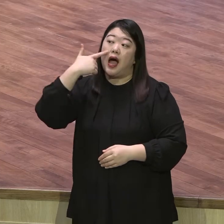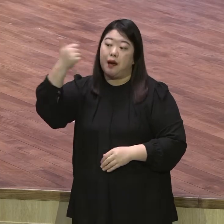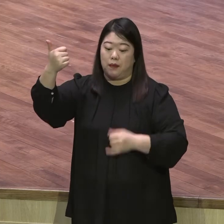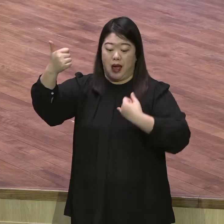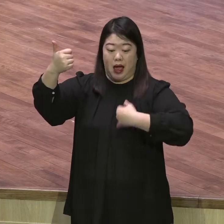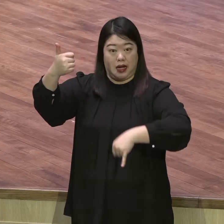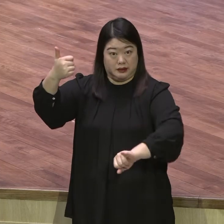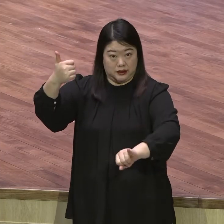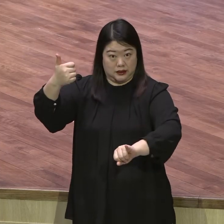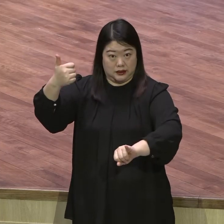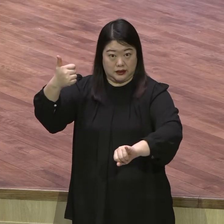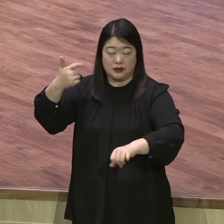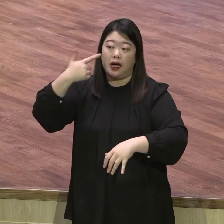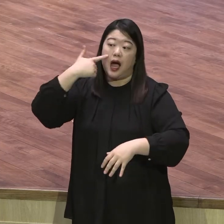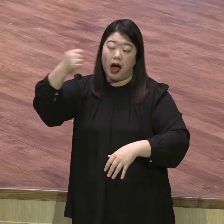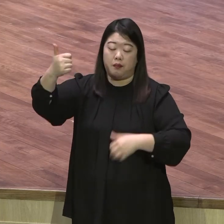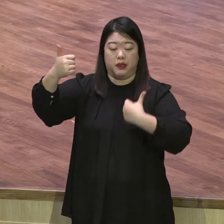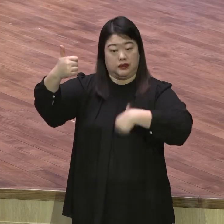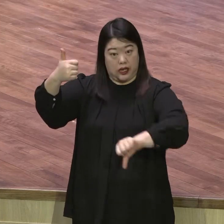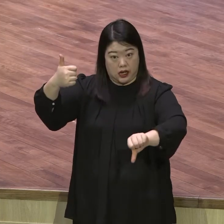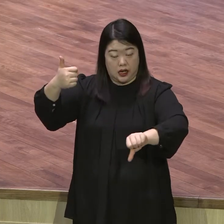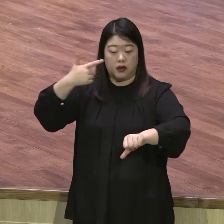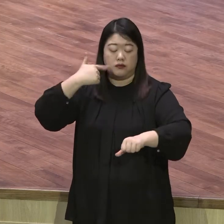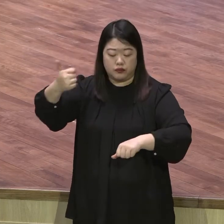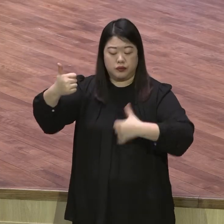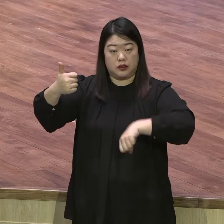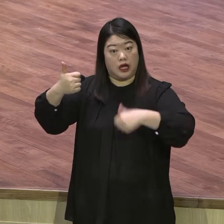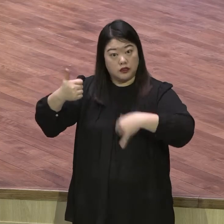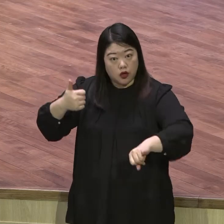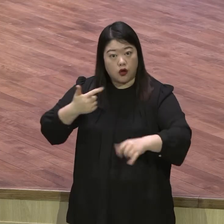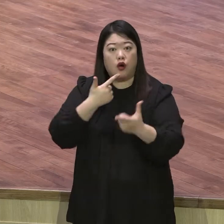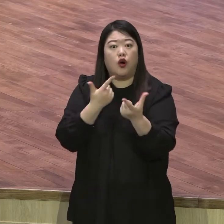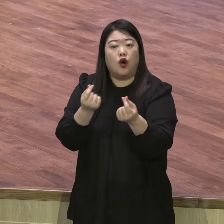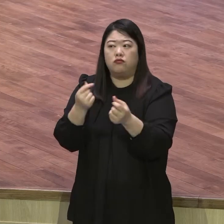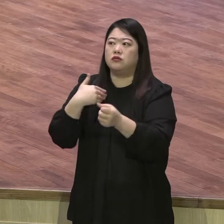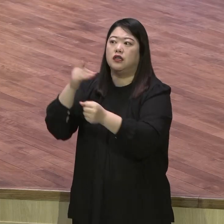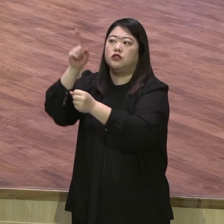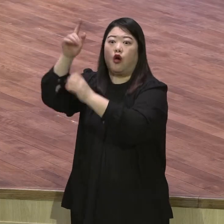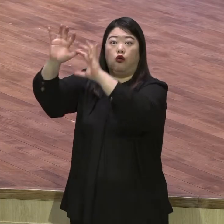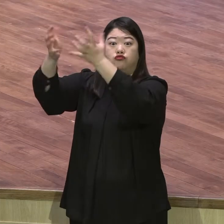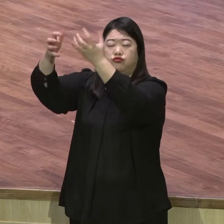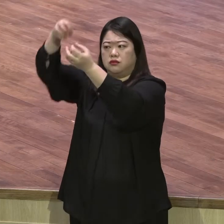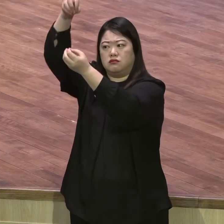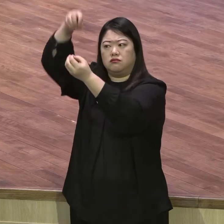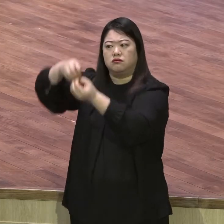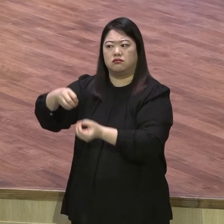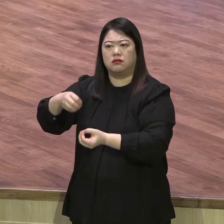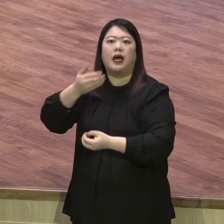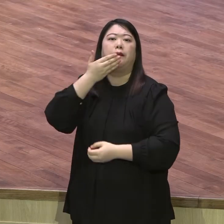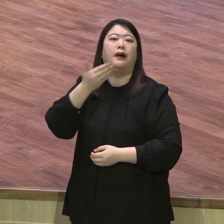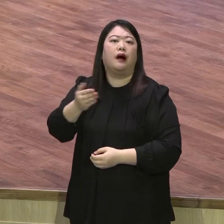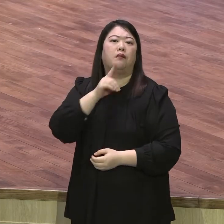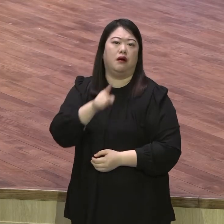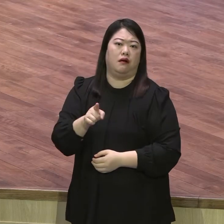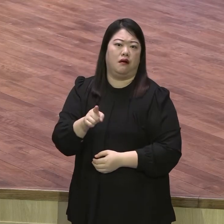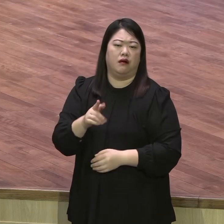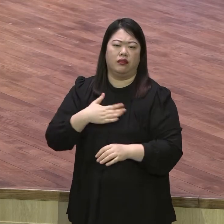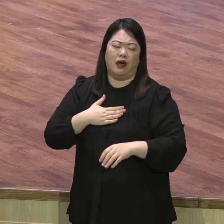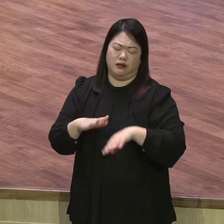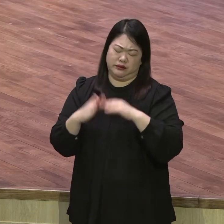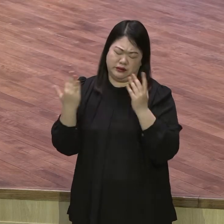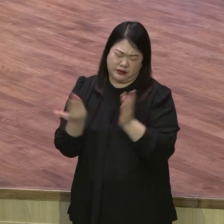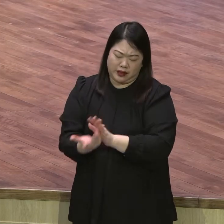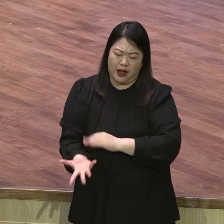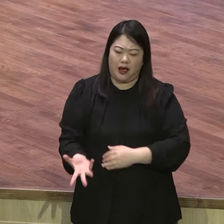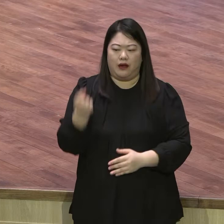천국을, 기업을 상속으로 받은 상속자예요. 대단한 축복이에요, 우리가. 이런 어마한 거 다 가졌다, 그 말 다